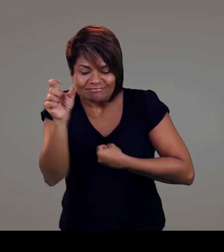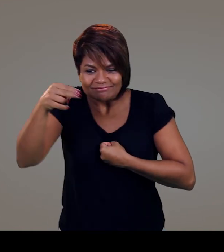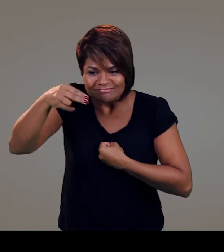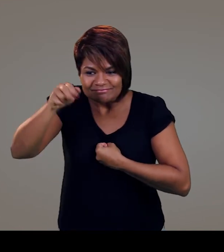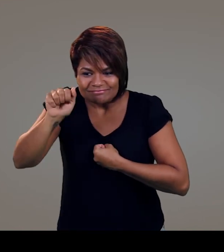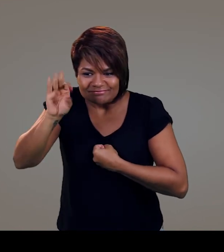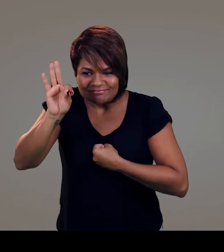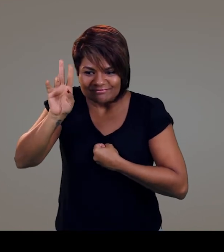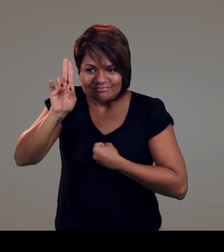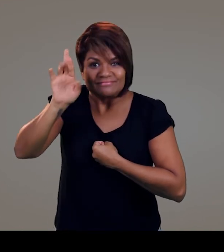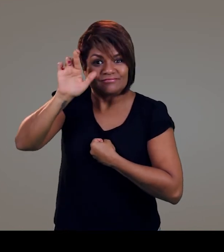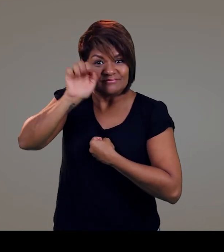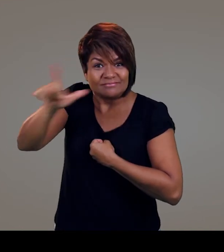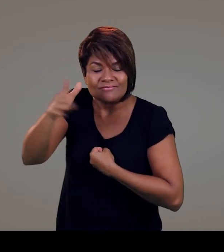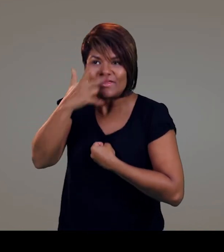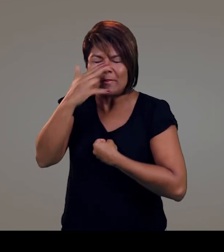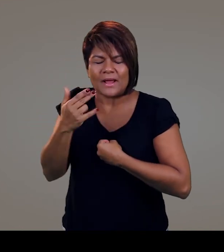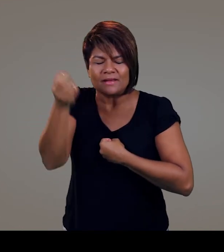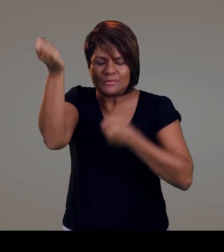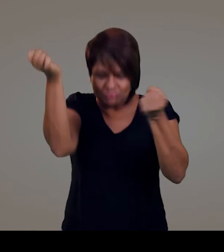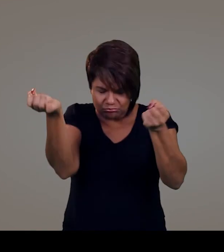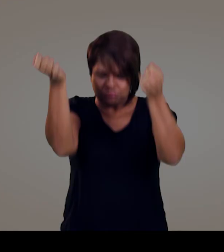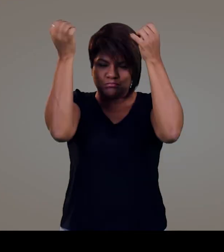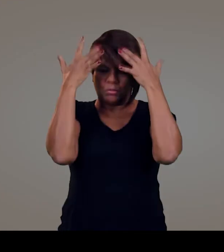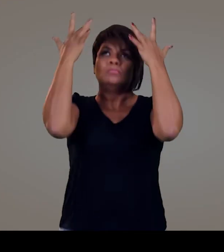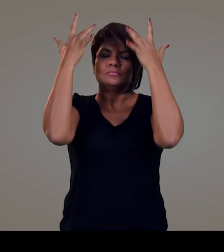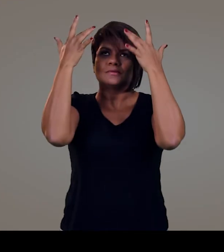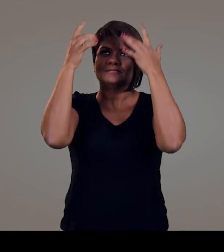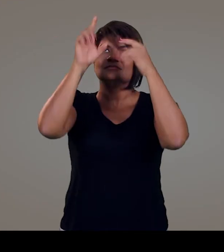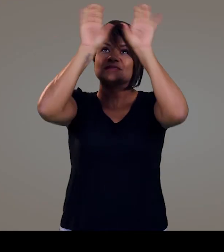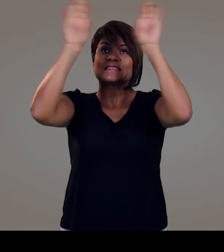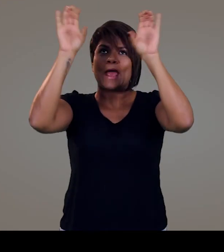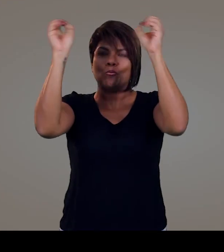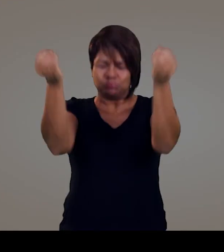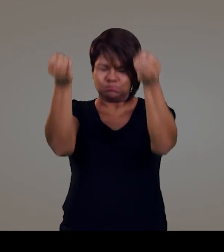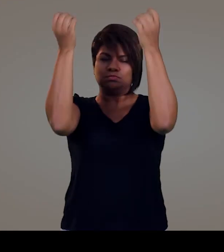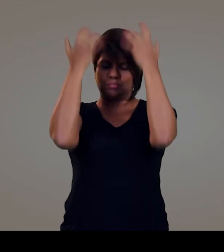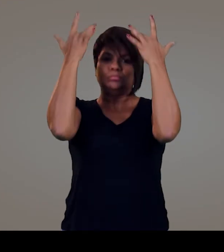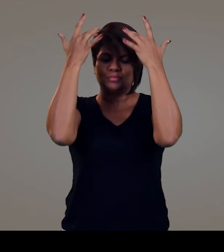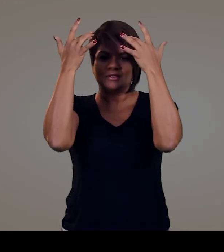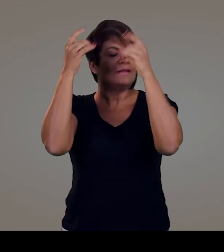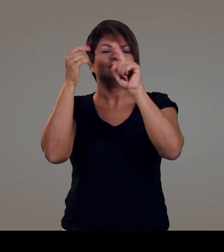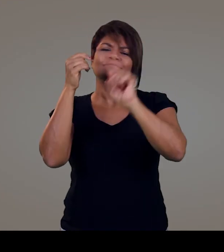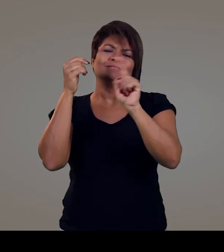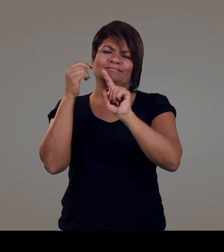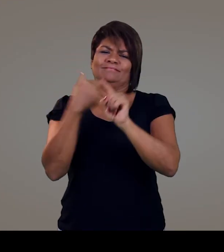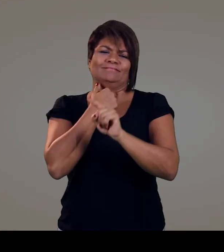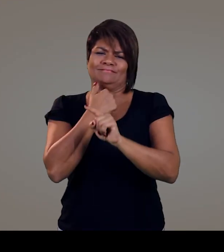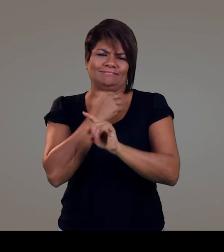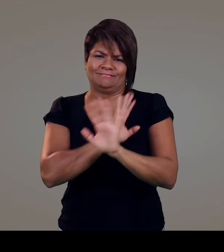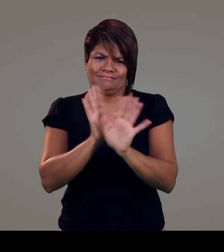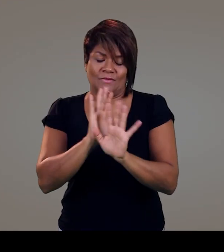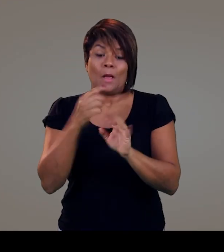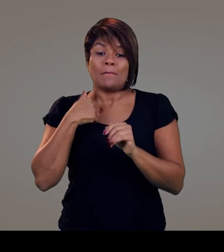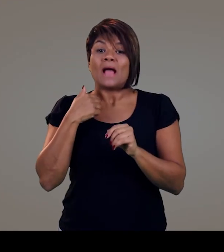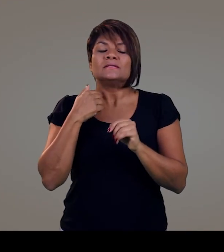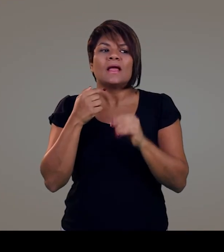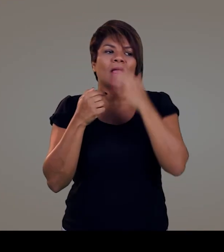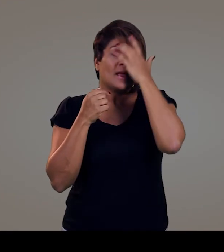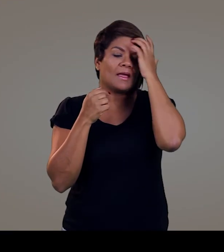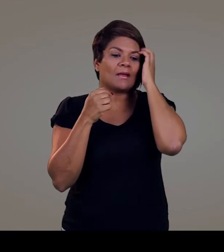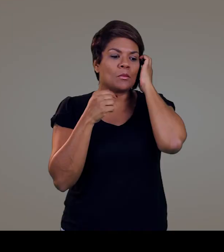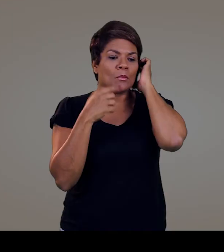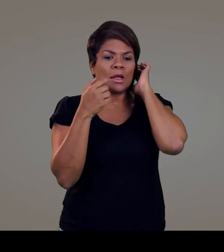natural parece que cai do céu, né? E não cai. Tornar isso o mais fluido possível,